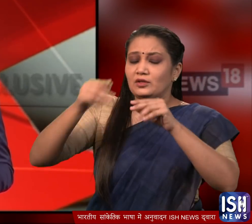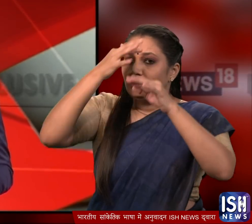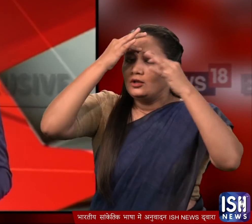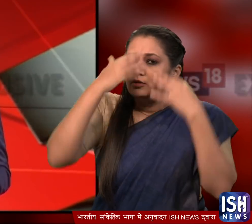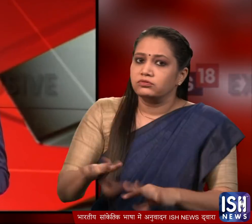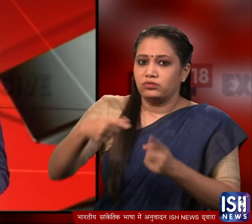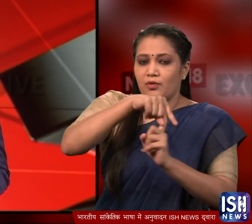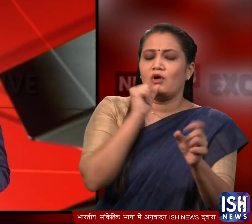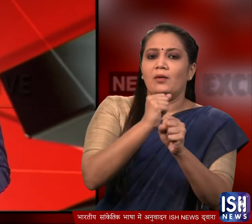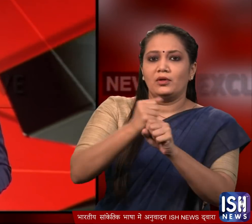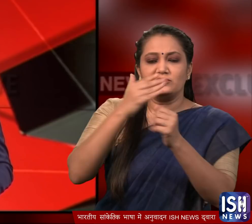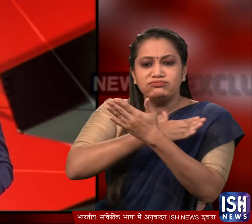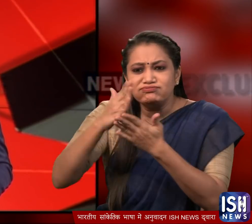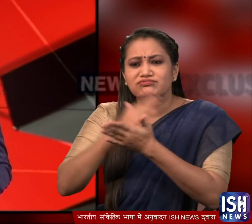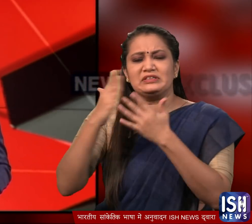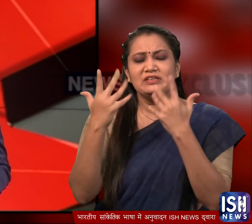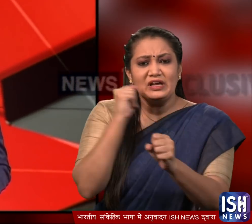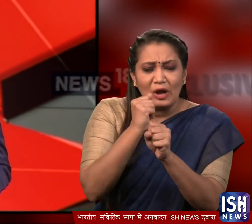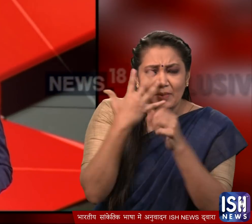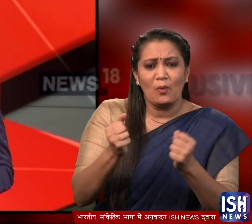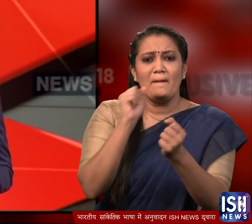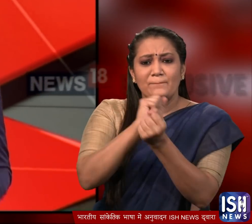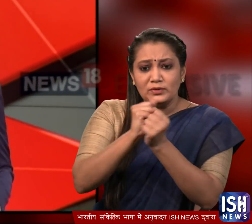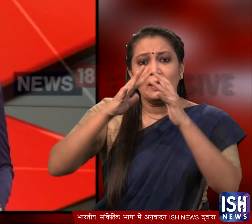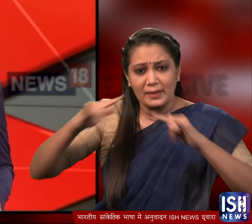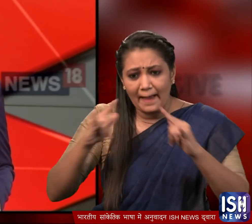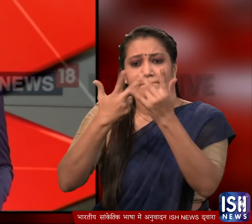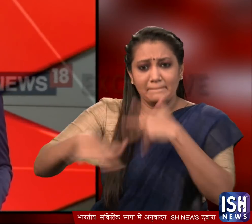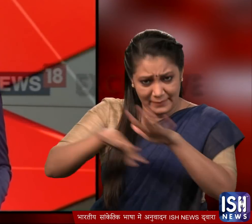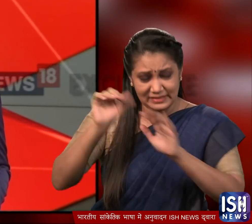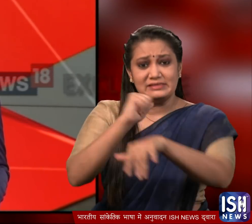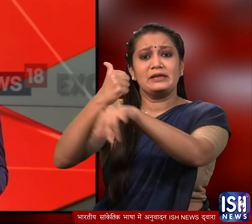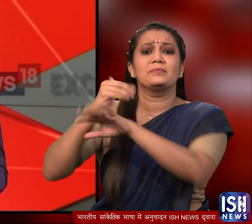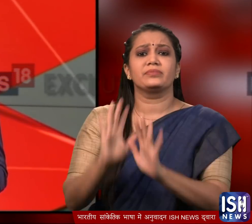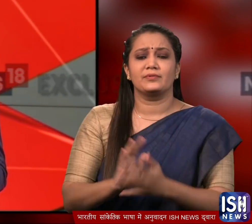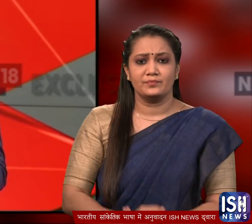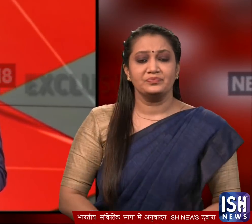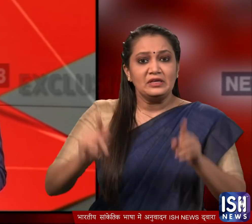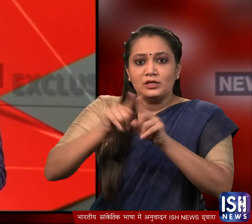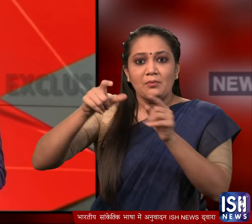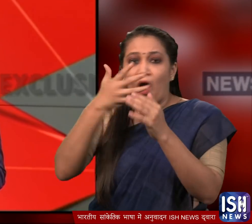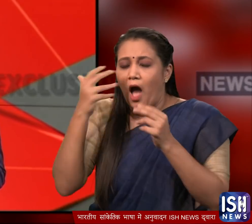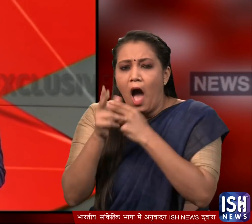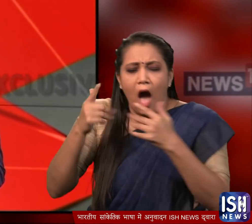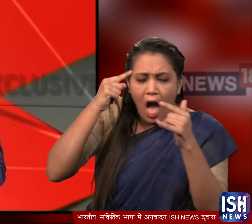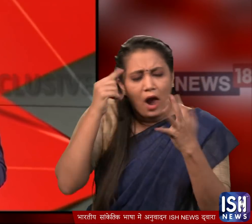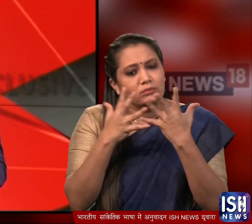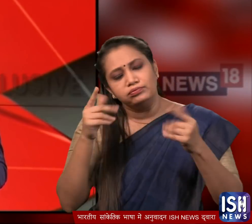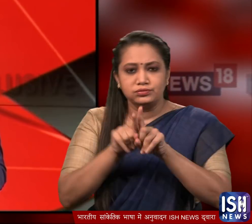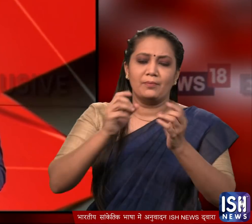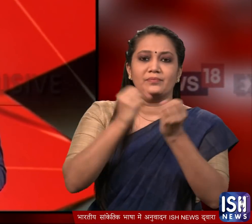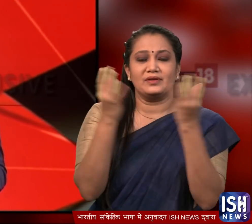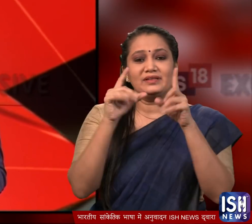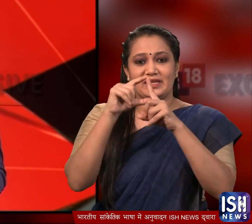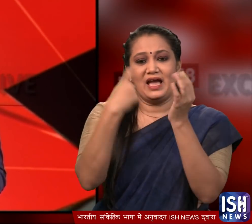समुदाय की नाक में दम कर रखा है। उनके सफाई के लिए सरकार वहां पुलिस कैंप खोलने में जुटी है। माना जा रहा है कि उसी से बौखलाए नक्सलियों ने